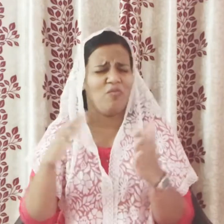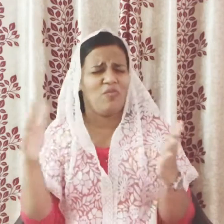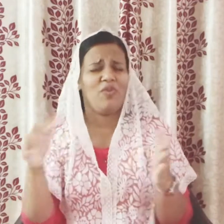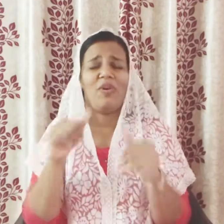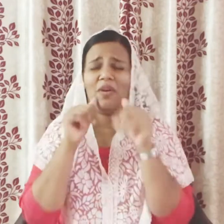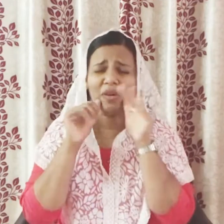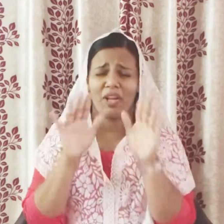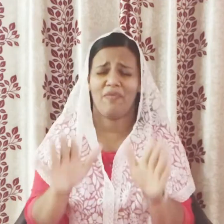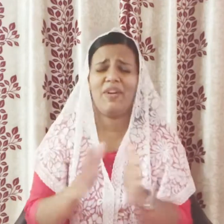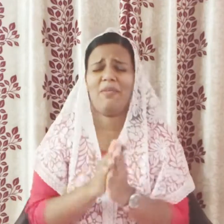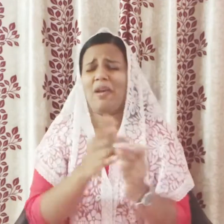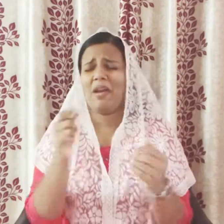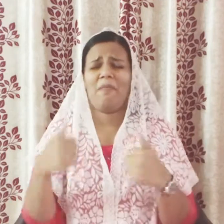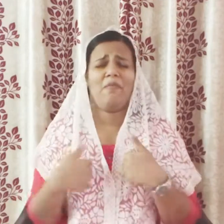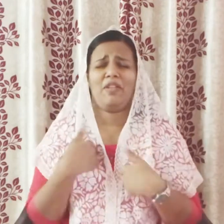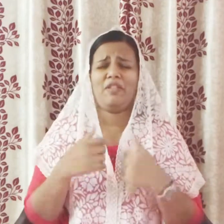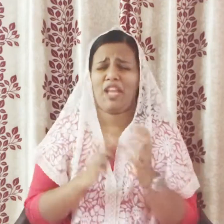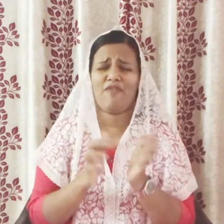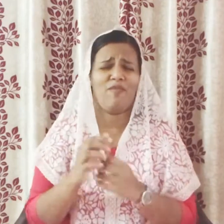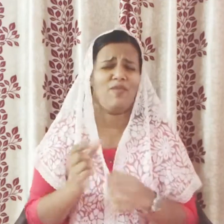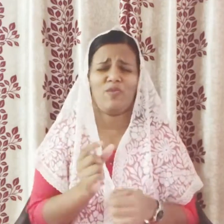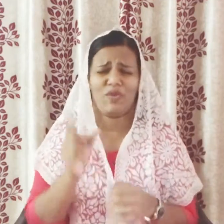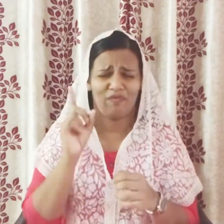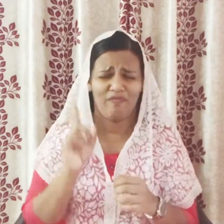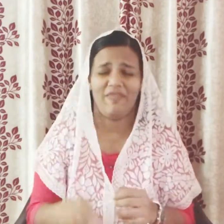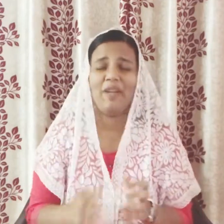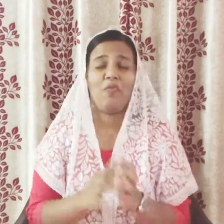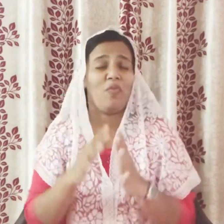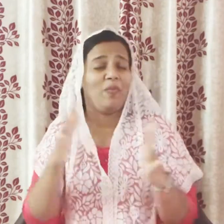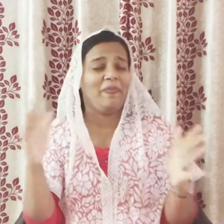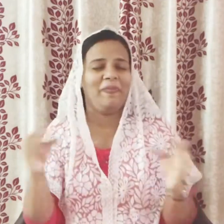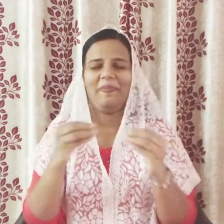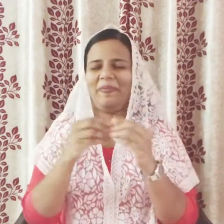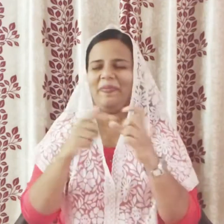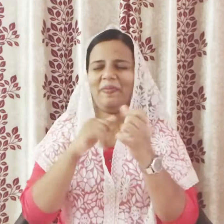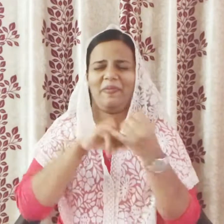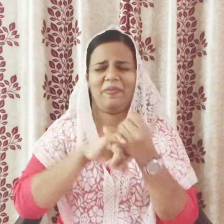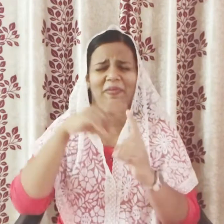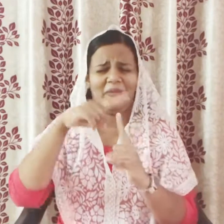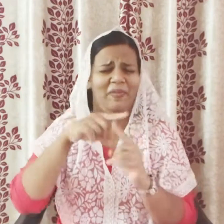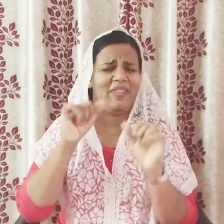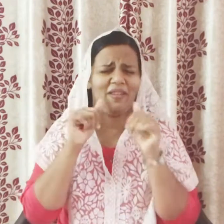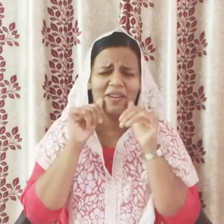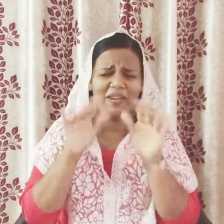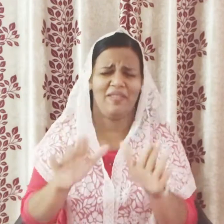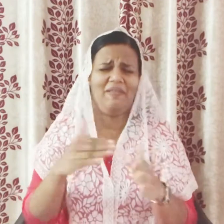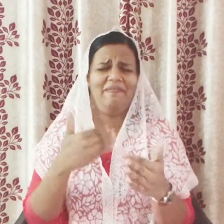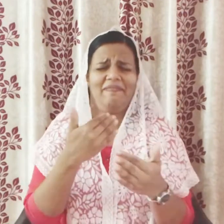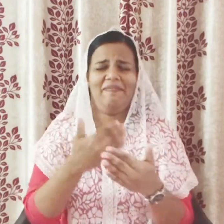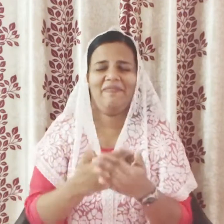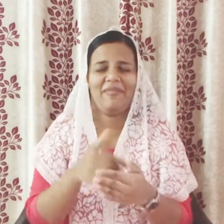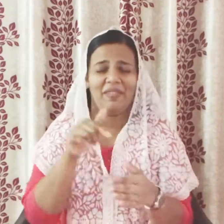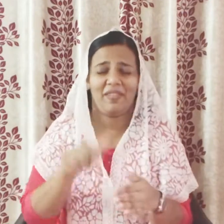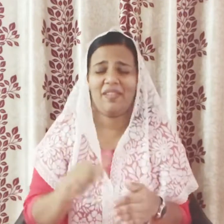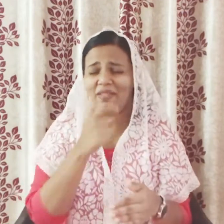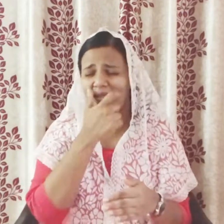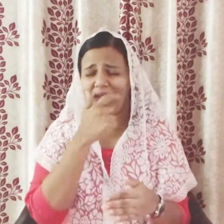ഏറ്റവും അനുഗ്രഹമാകണമേ, തൻ്റെ അഭിഷക്തന്മാരെ കർത്താവ് ഉപയോഗിക്കണമേ. ഓമേൻ. ഏറ്റവും ശ്രേഷ്ഠമായ നിലയിൽ കർത്താവ് ഏറ്റവും അനുഗ്രഹമായ രീതിയിൽ ഇന്നത്തെ